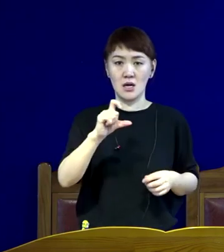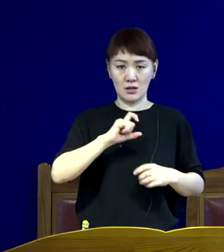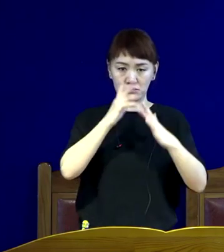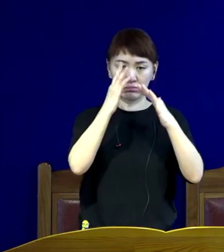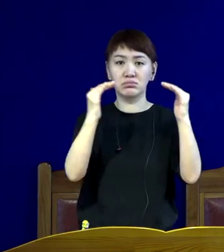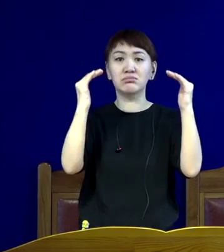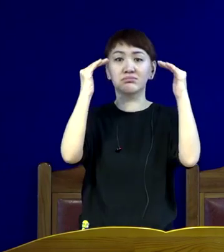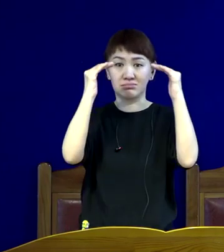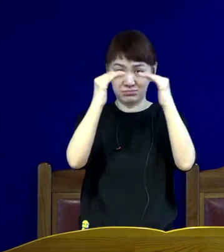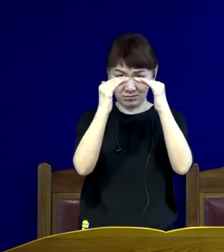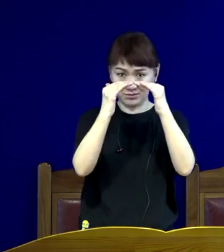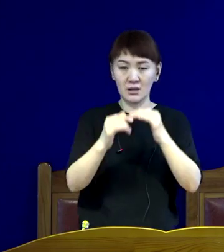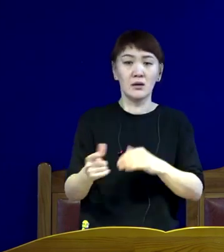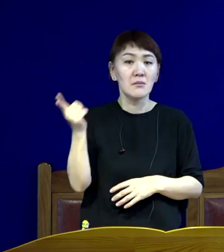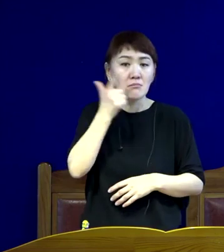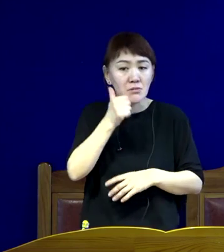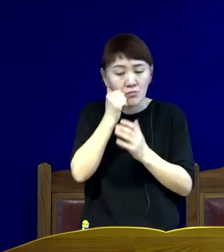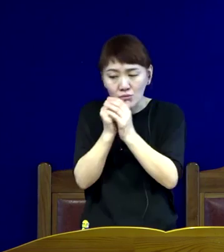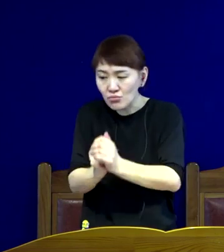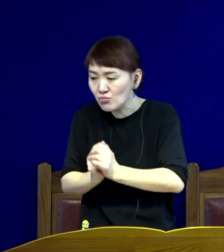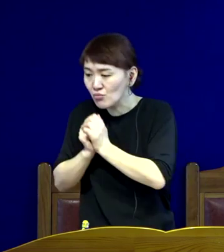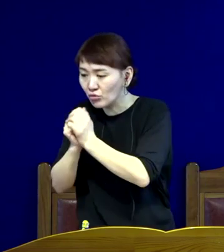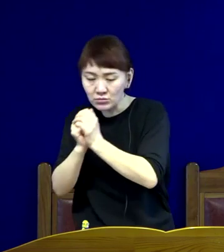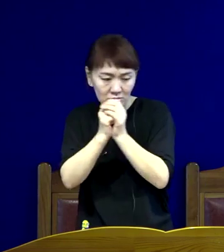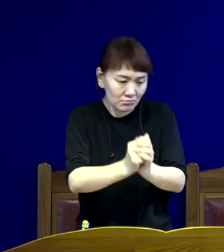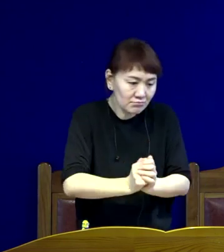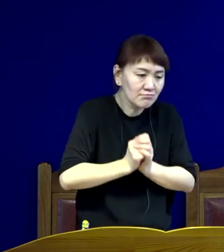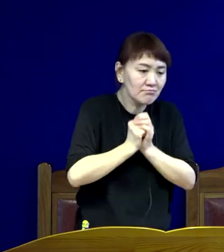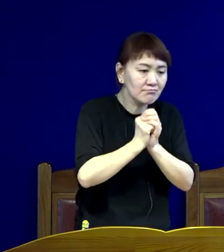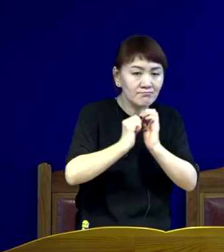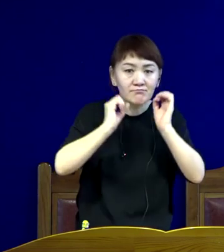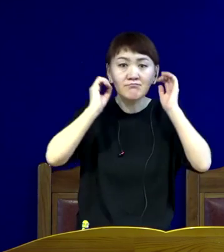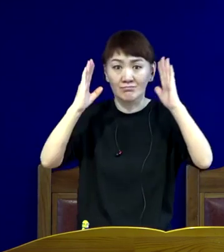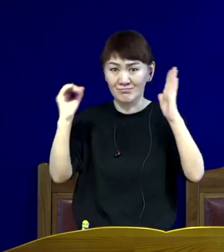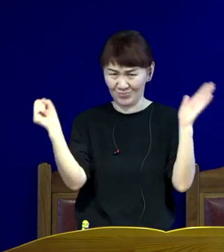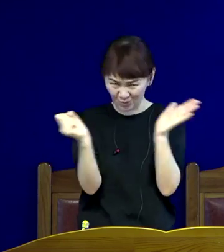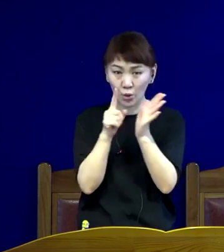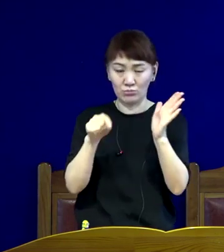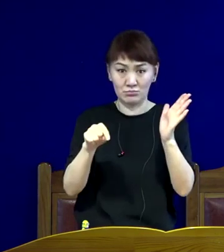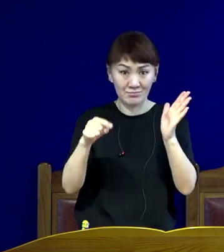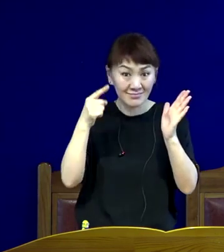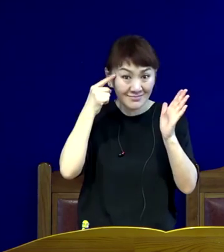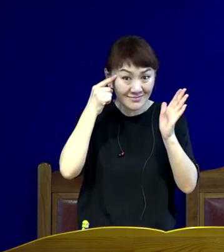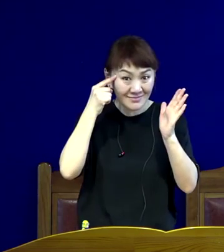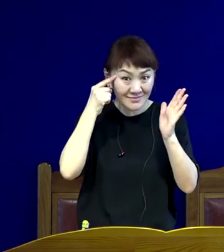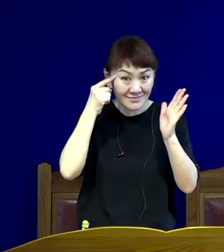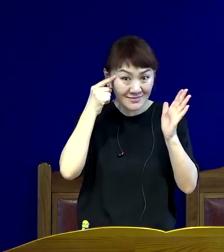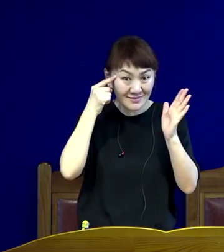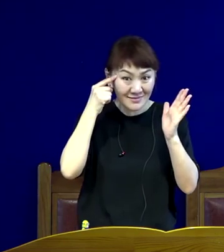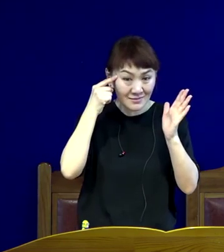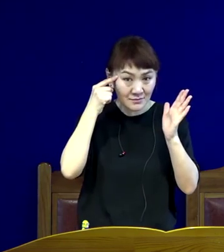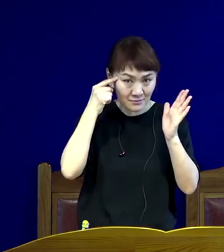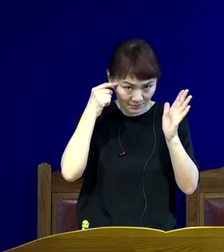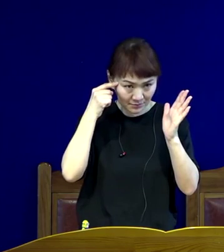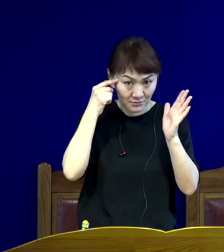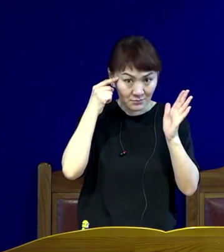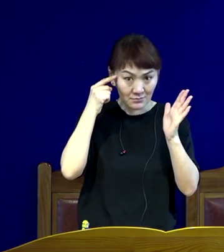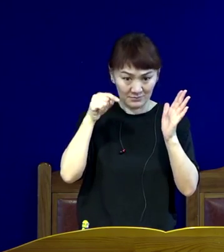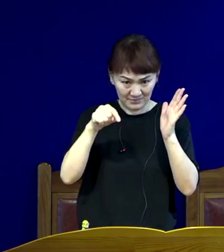Би биенийгээ хүндэлсэн сэтгэлтэйгээр эхлэрээ гэсэн тийм ээ. Тэгэхээр чухал зүйл нь өнгөрсөн цаг хугацаа биш, яг одоо гэдэг цаг